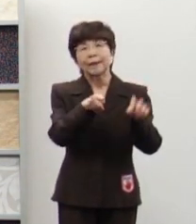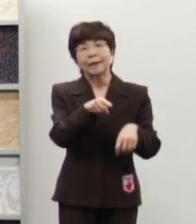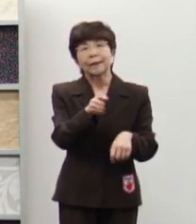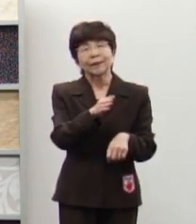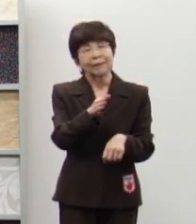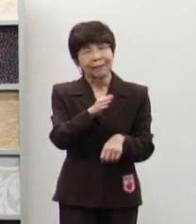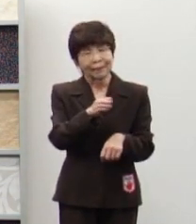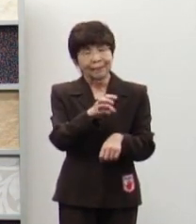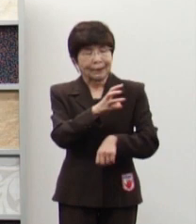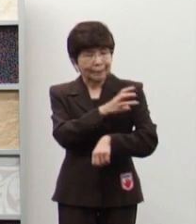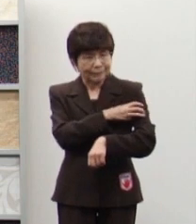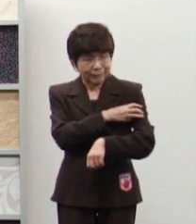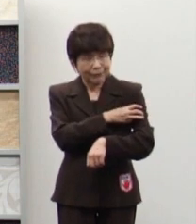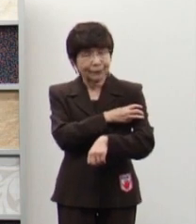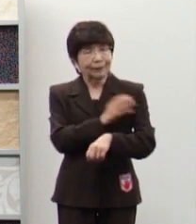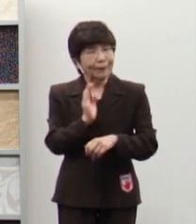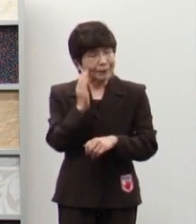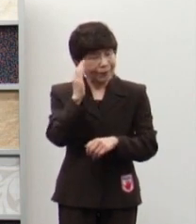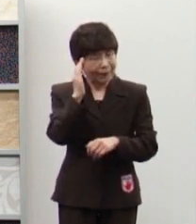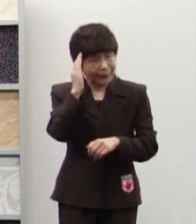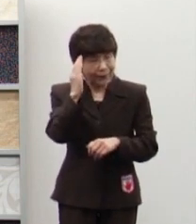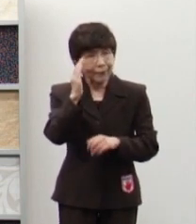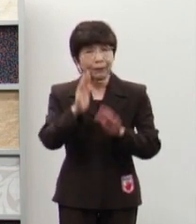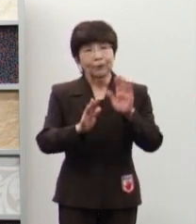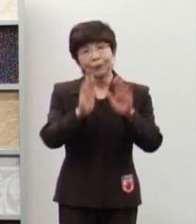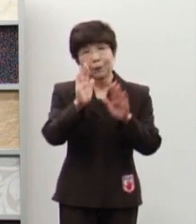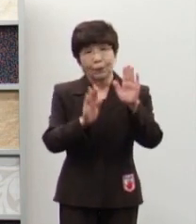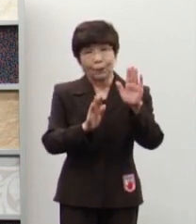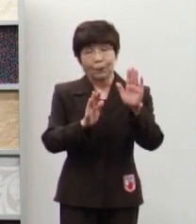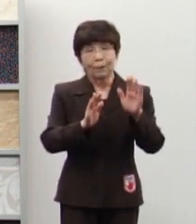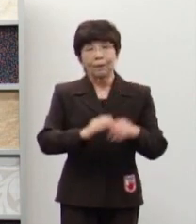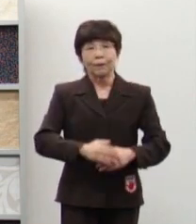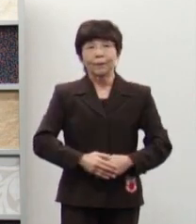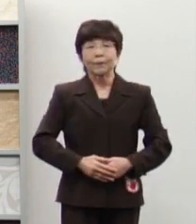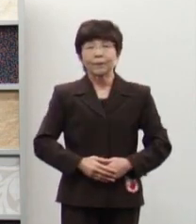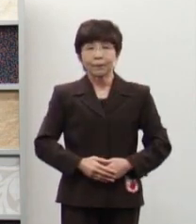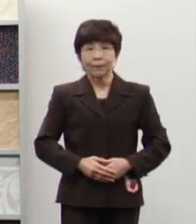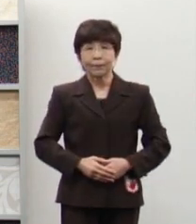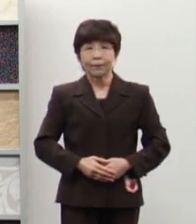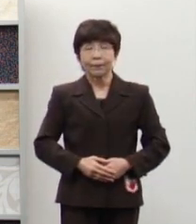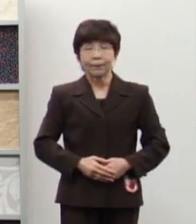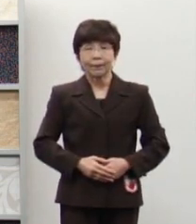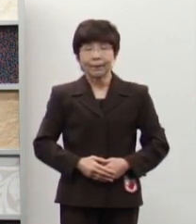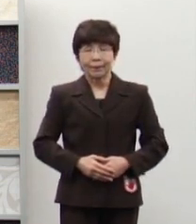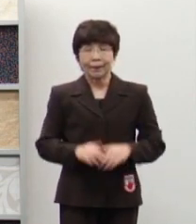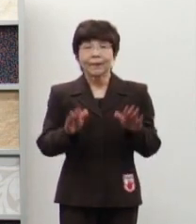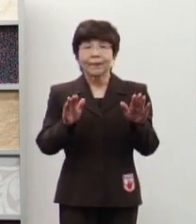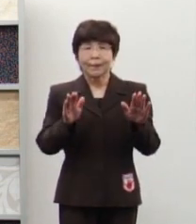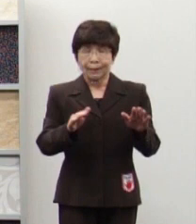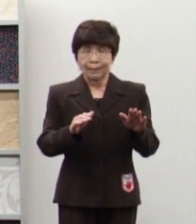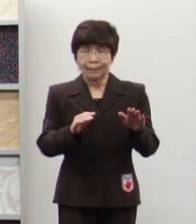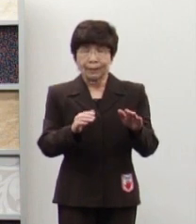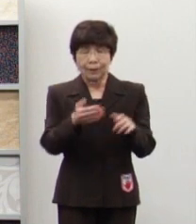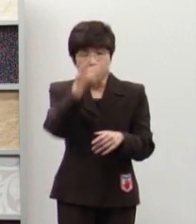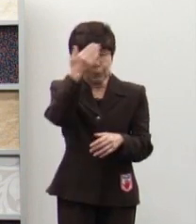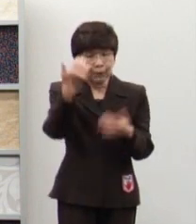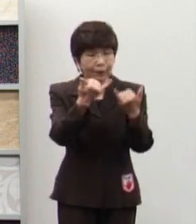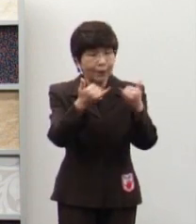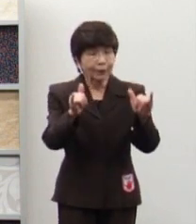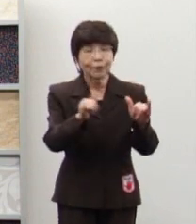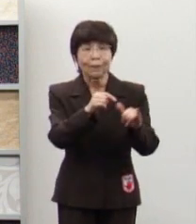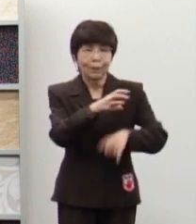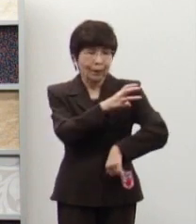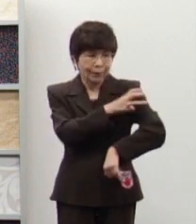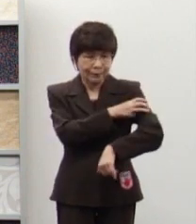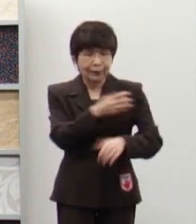まさに、接種が進んでいない状態にあります。そこで県では低迷する若年層